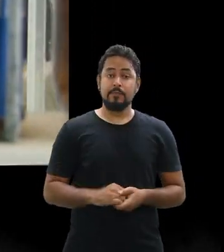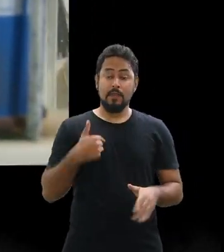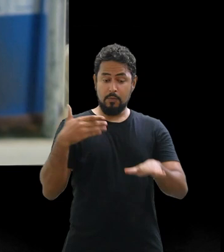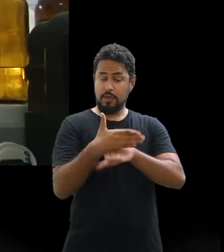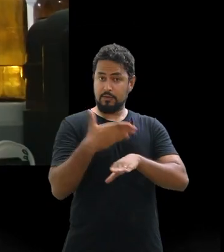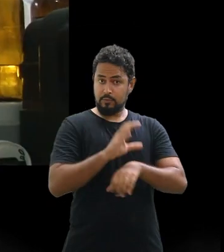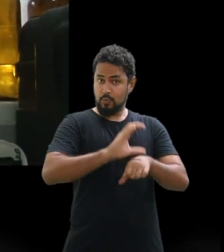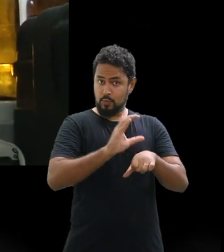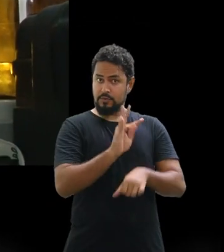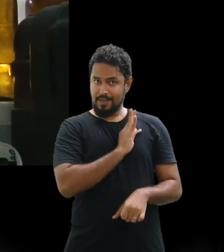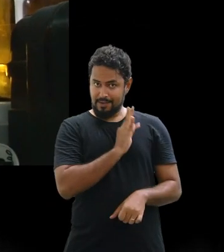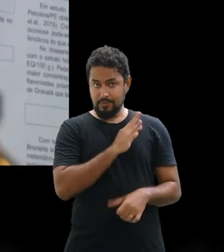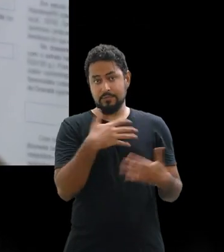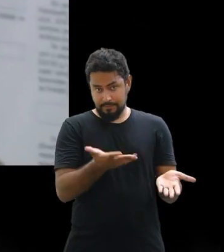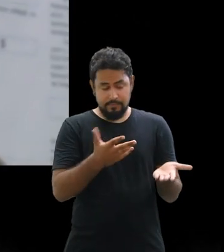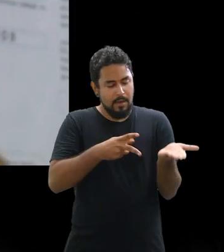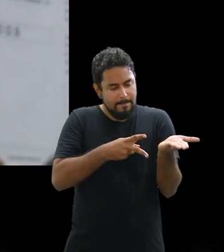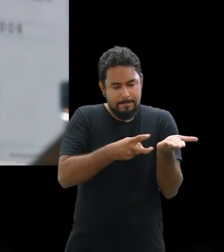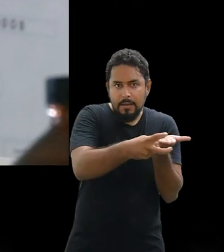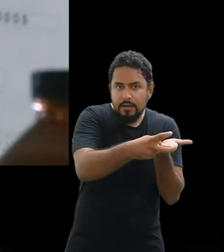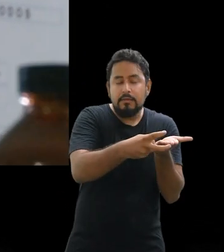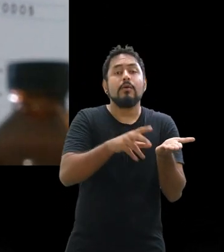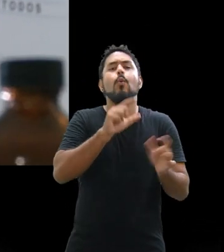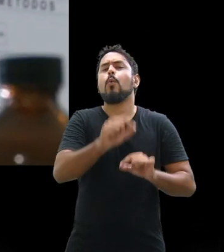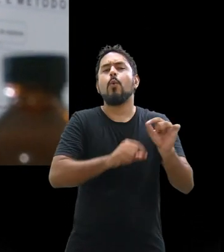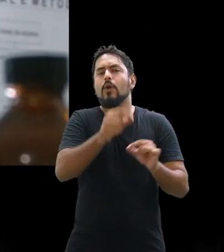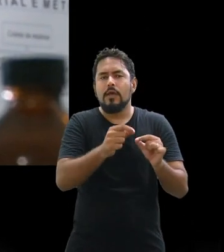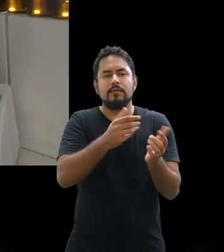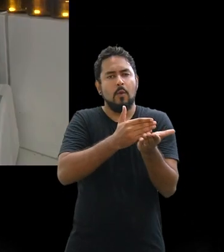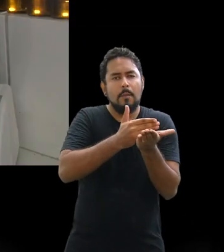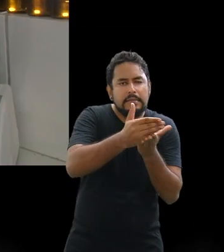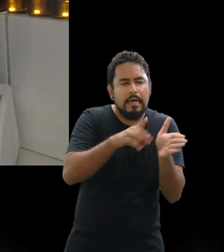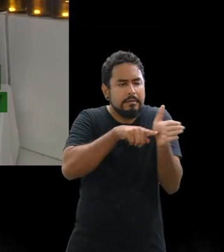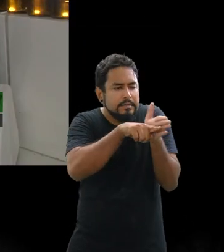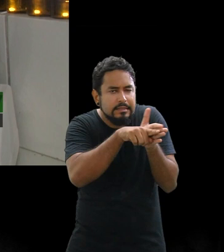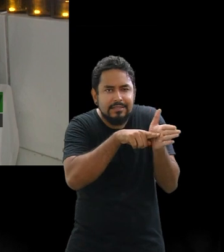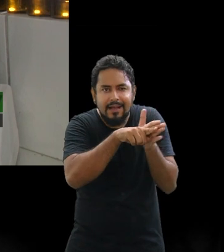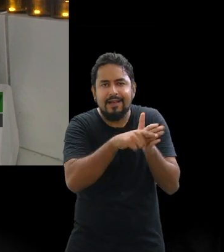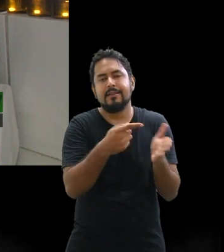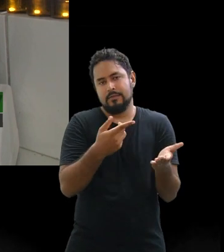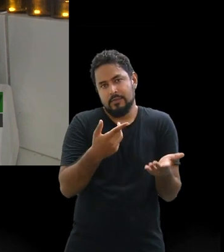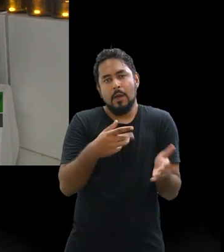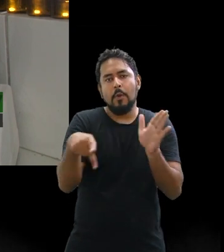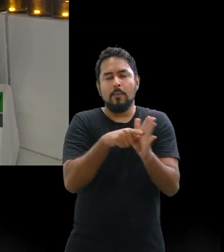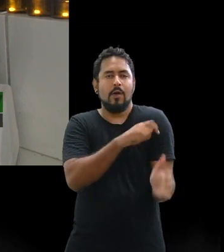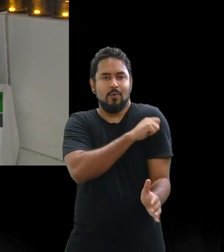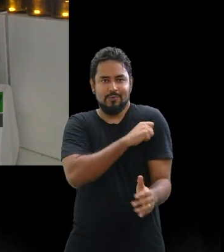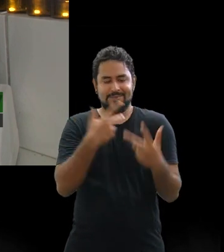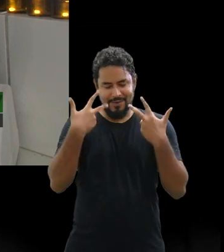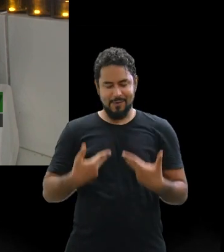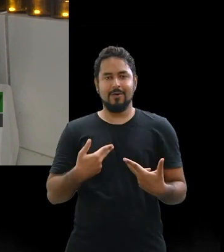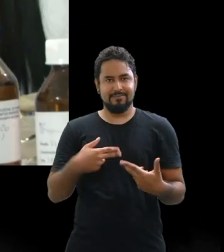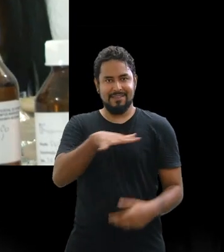parte do programa Bico Técnico, como o próprio nome já diz. É um programa de iniciação científica oferecido para alunos e estudantes como eu, da área